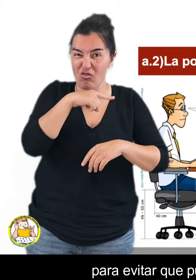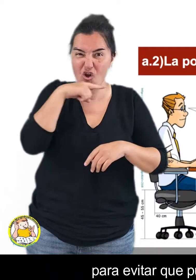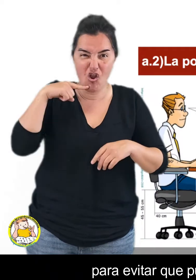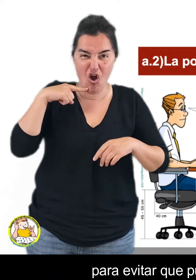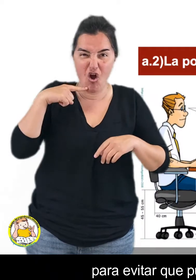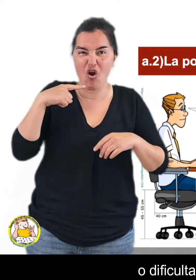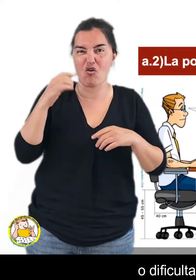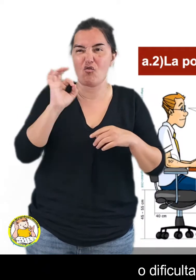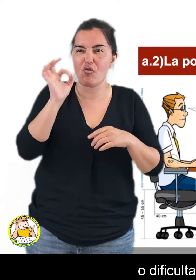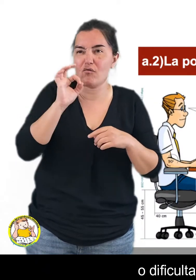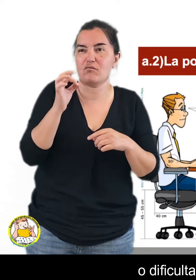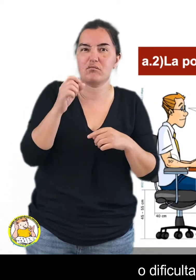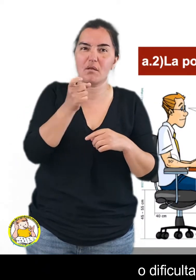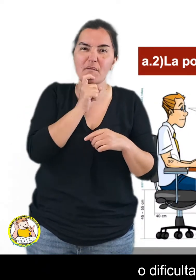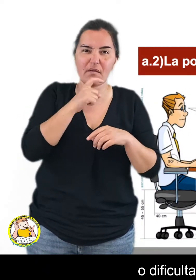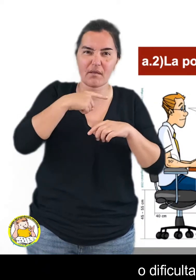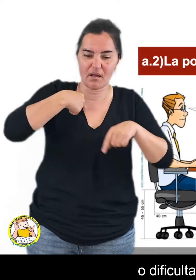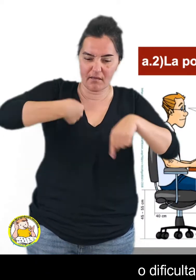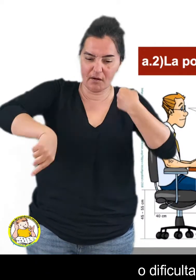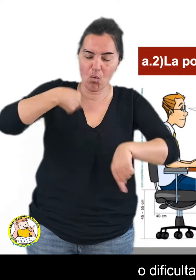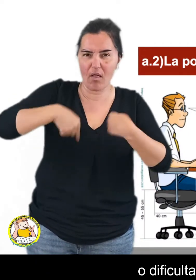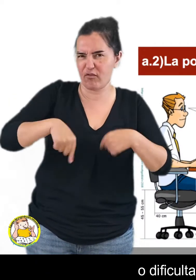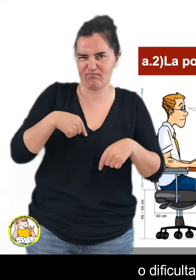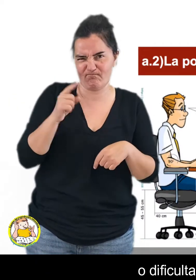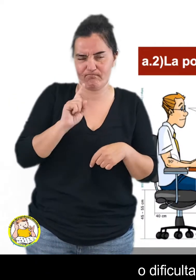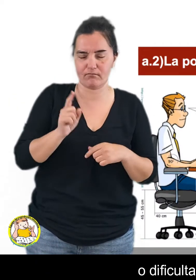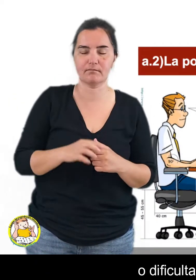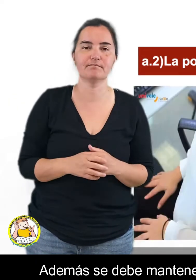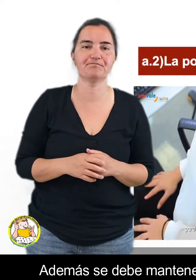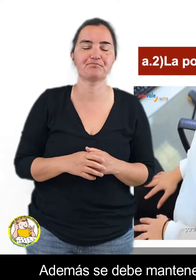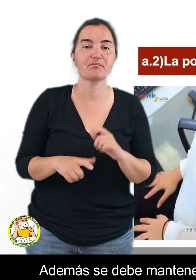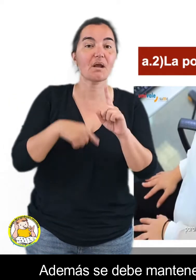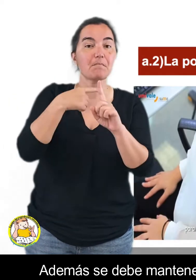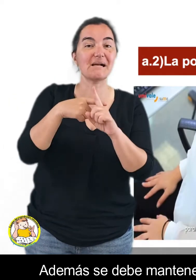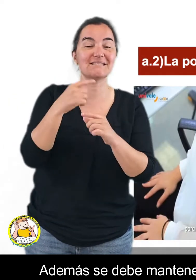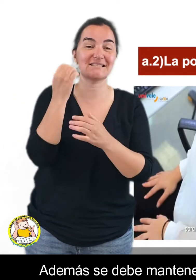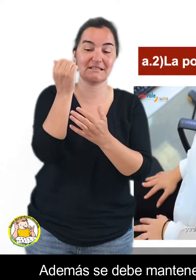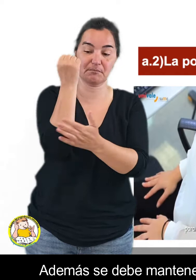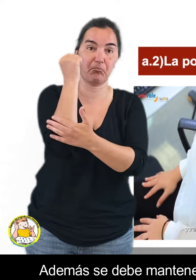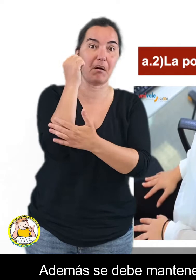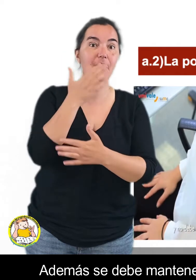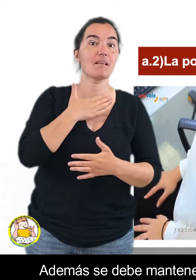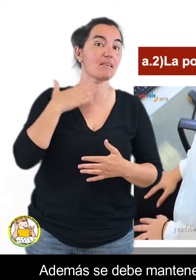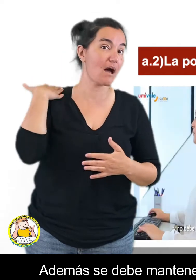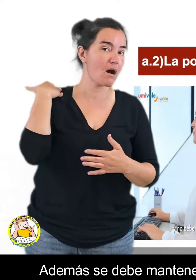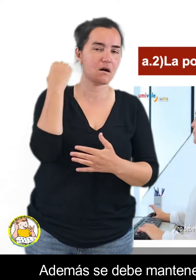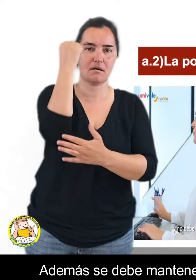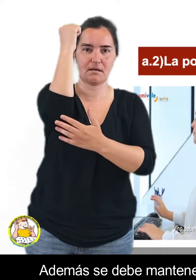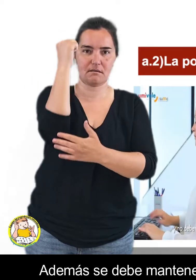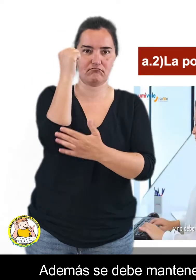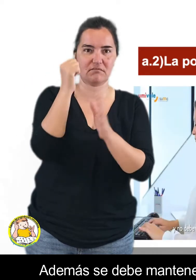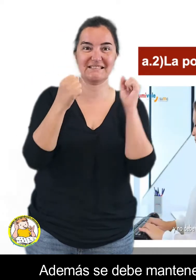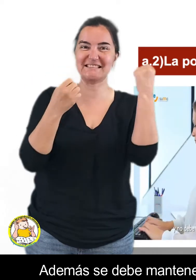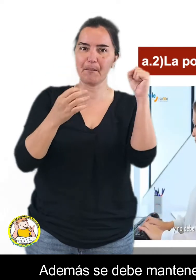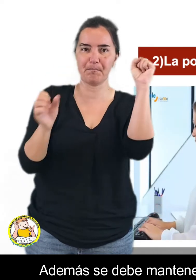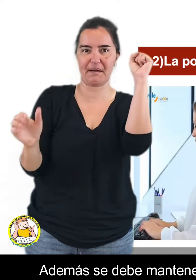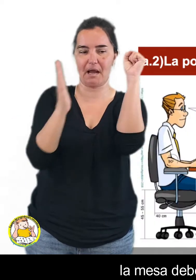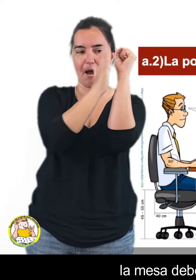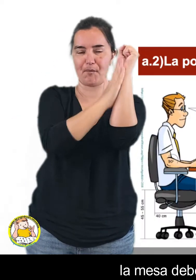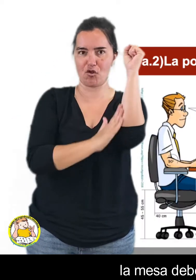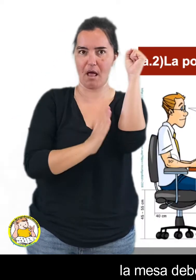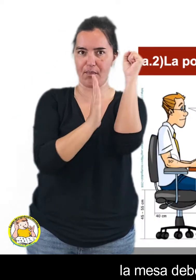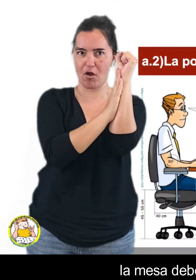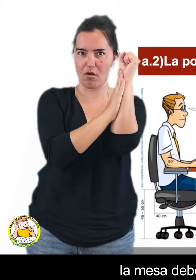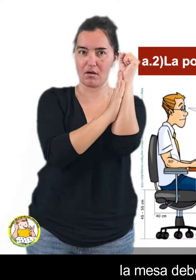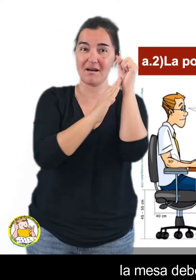en las piernas o dificultar la circulación de la sangre. Además, se debe mantener la espalda recta y apoyada en el respaldo.